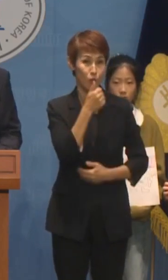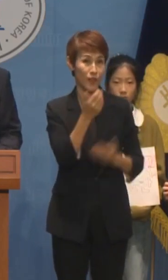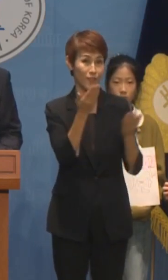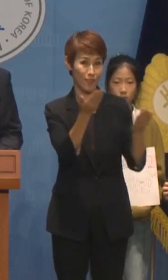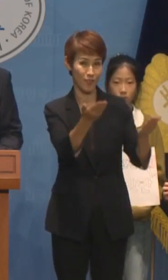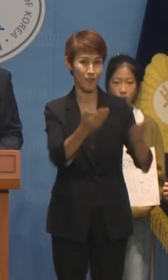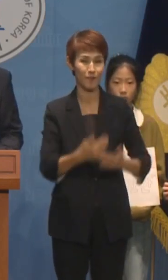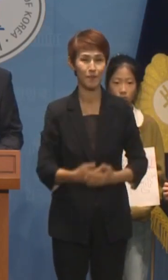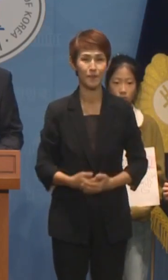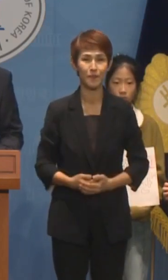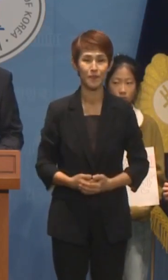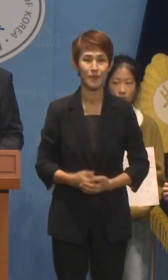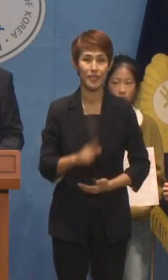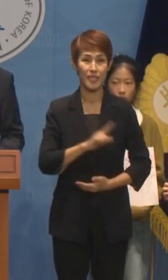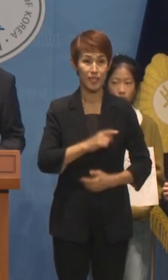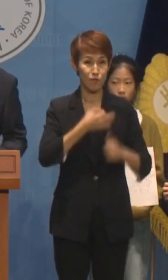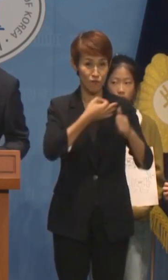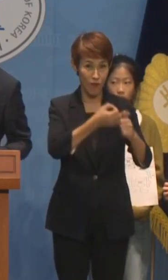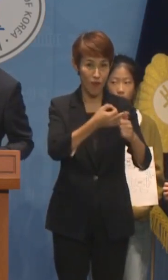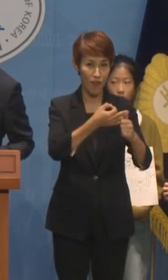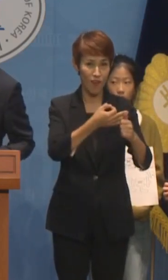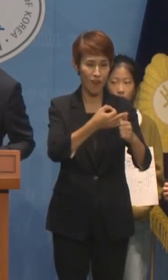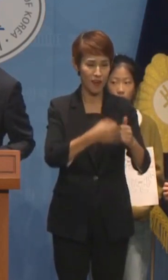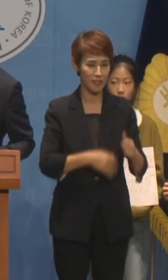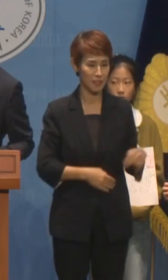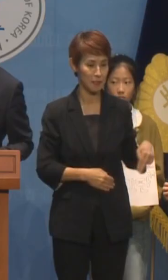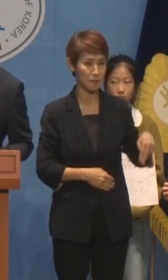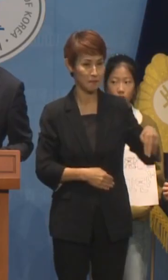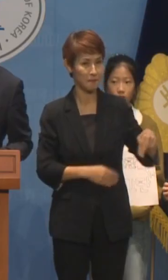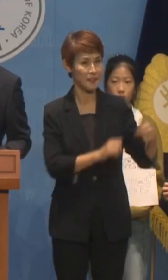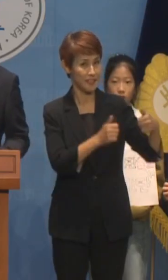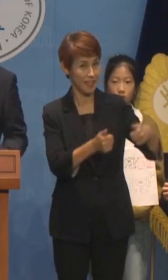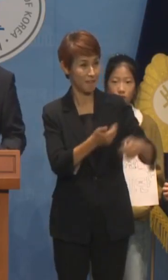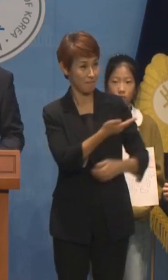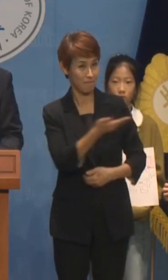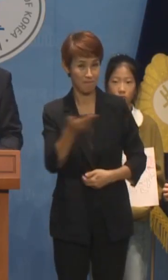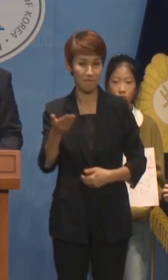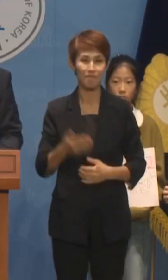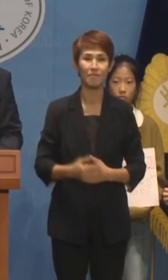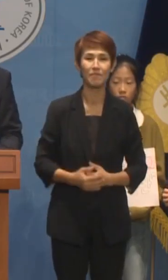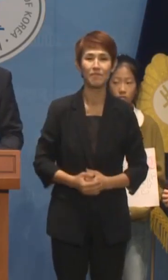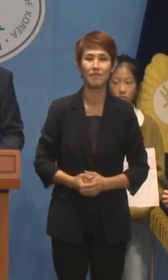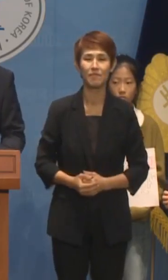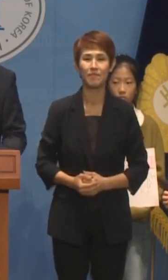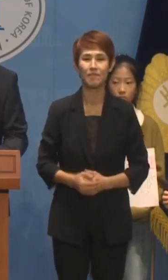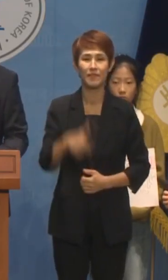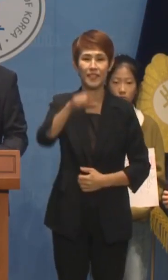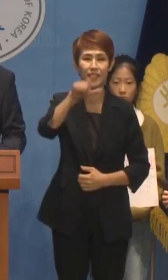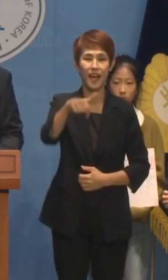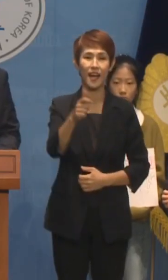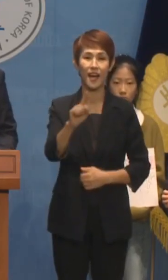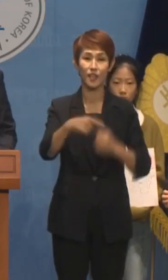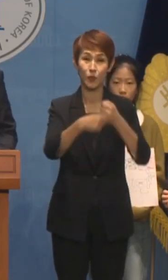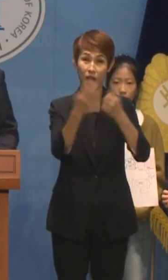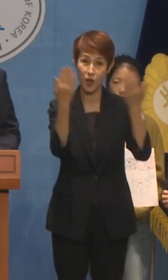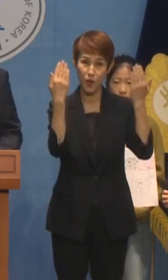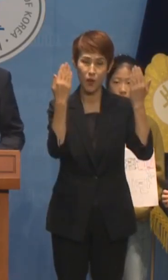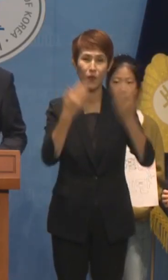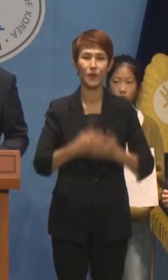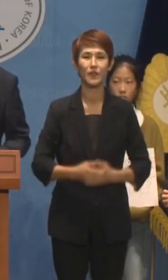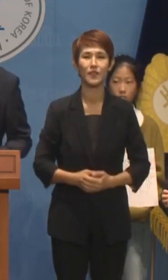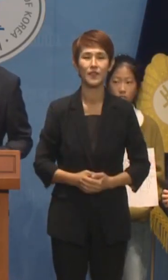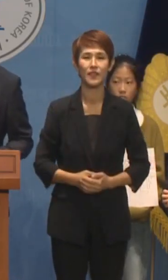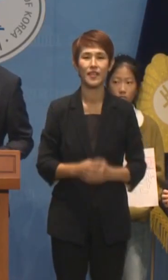때마다 앞에 계신 기자분들에게 반발 나와서 인사해 주시면 감사하겠습니다. 각하초등학교 4학년